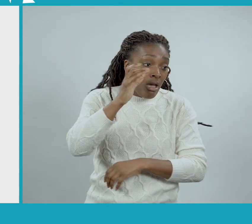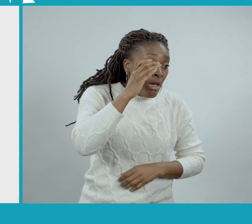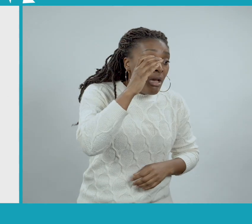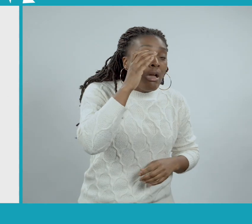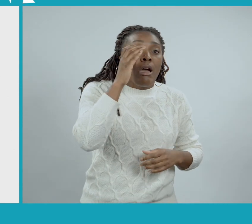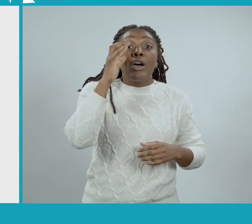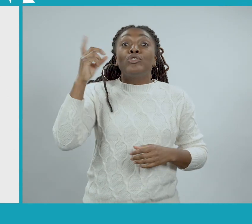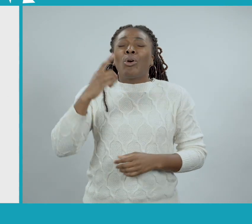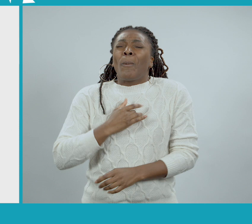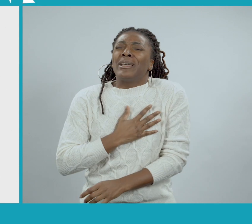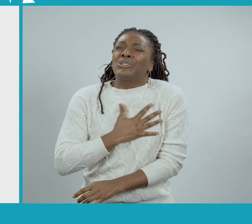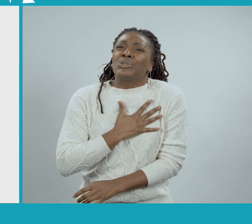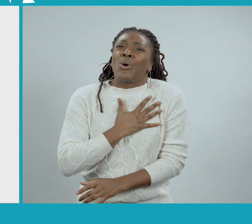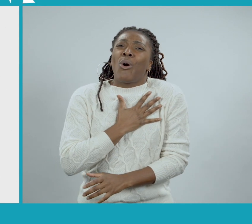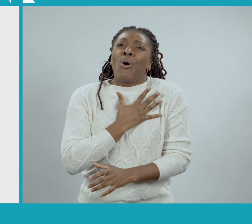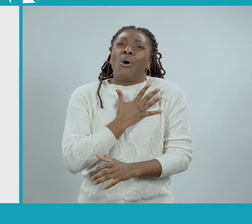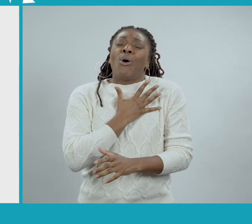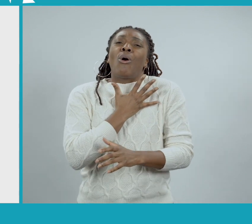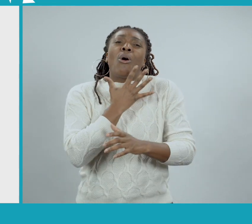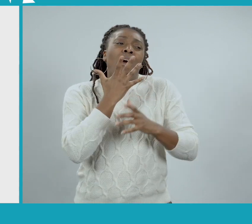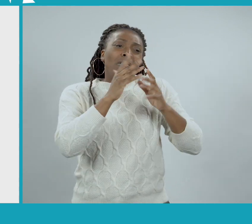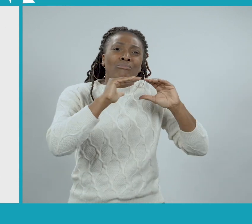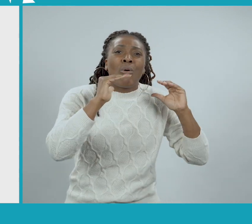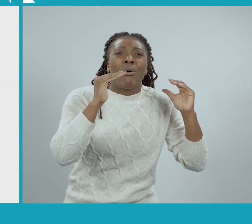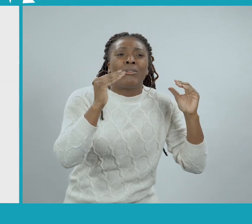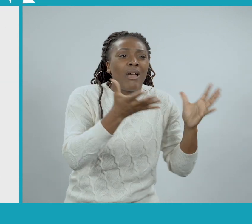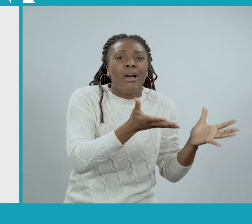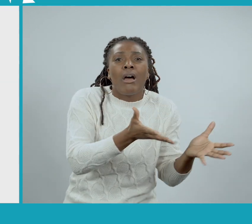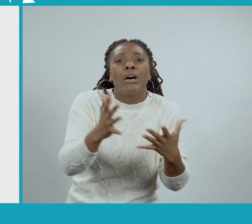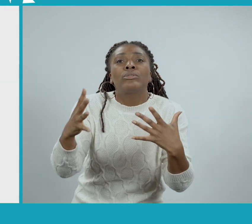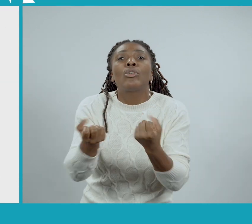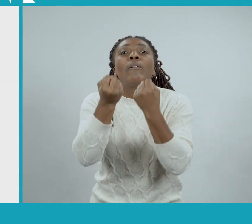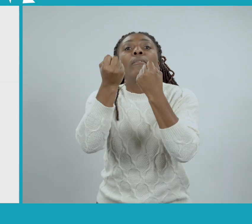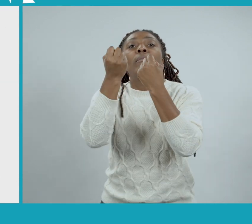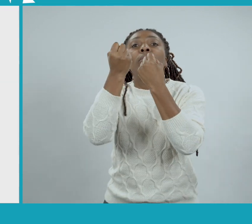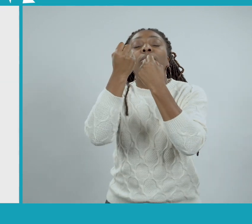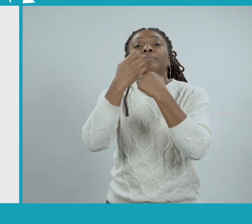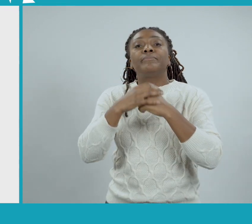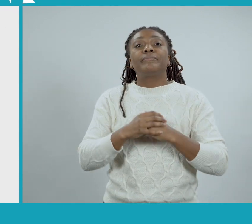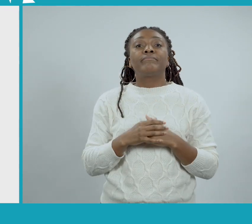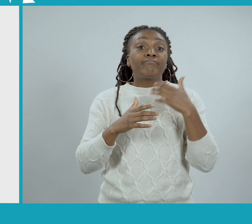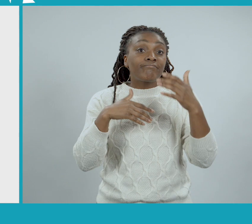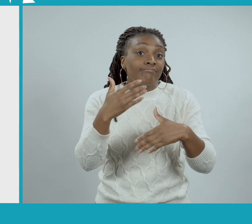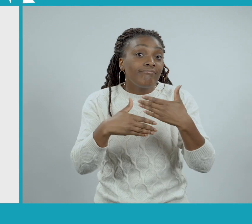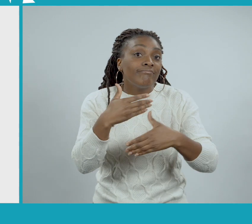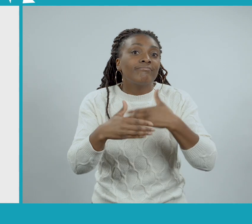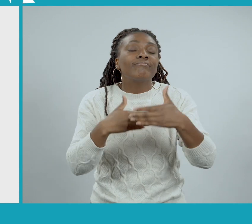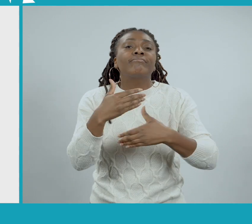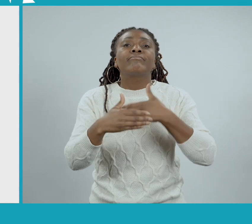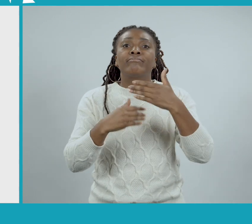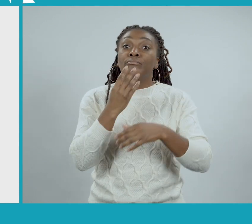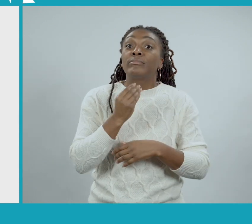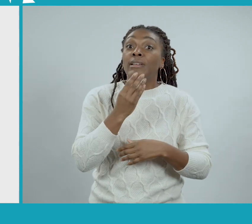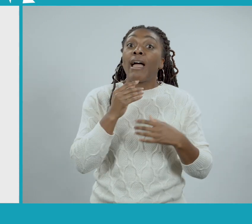est conduit par sa compassion, son rachamim, à les sauver. Puis, pendant